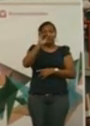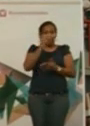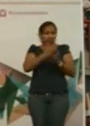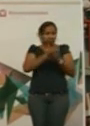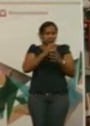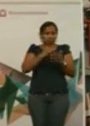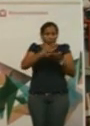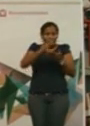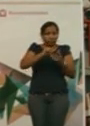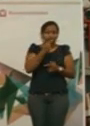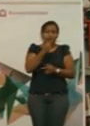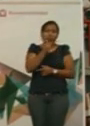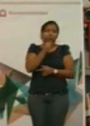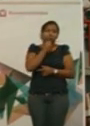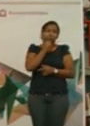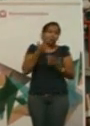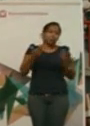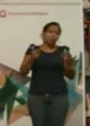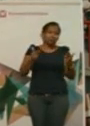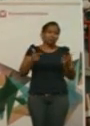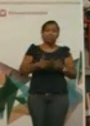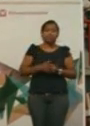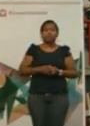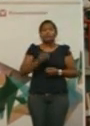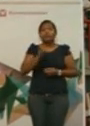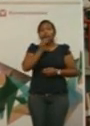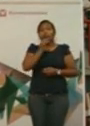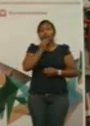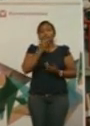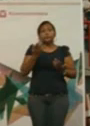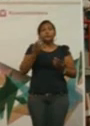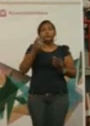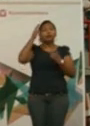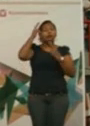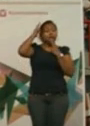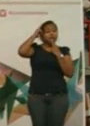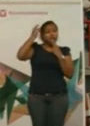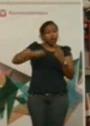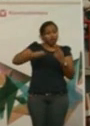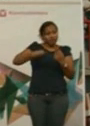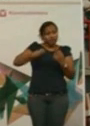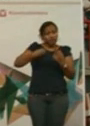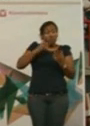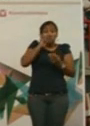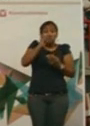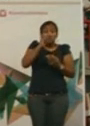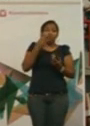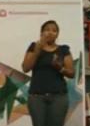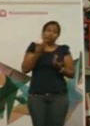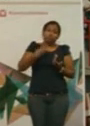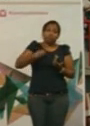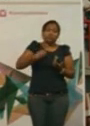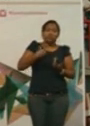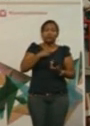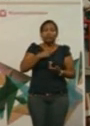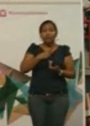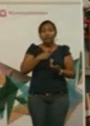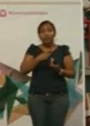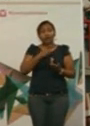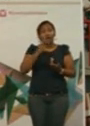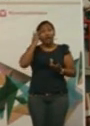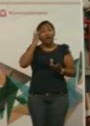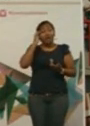de verdade, né, brigar com os Estados Unidos, nem muito menos com os britânicos por muito